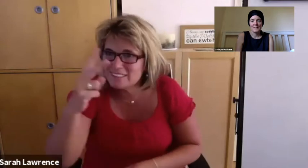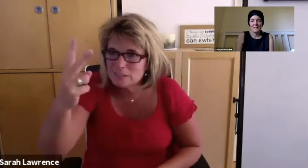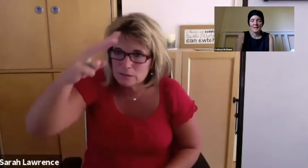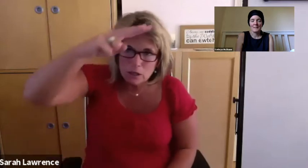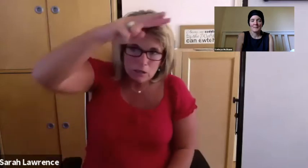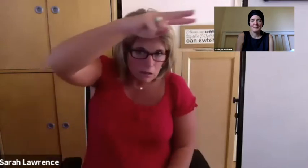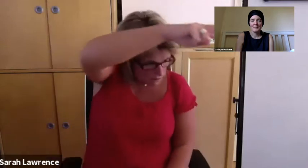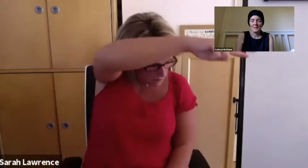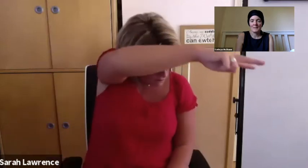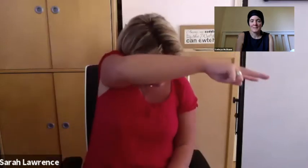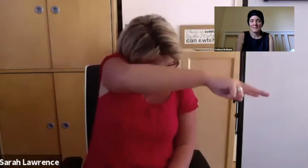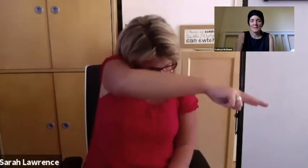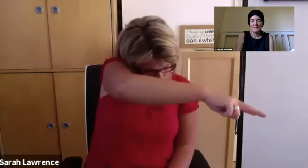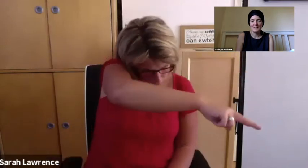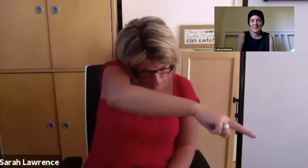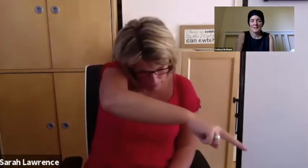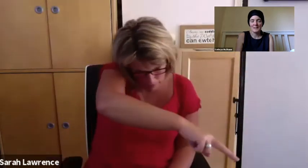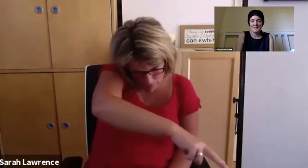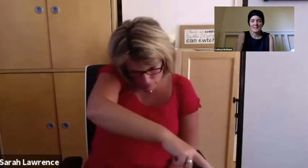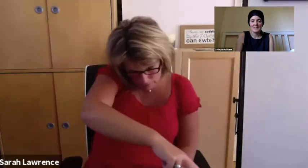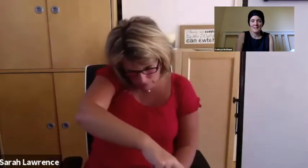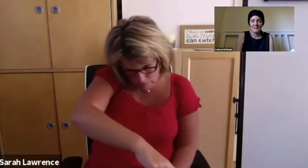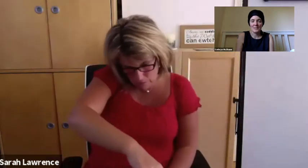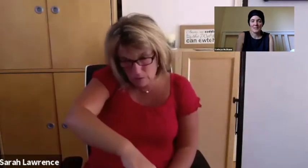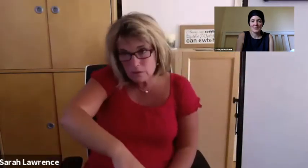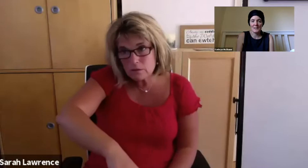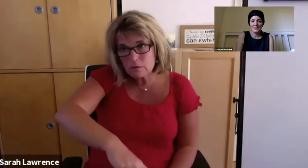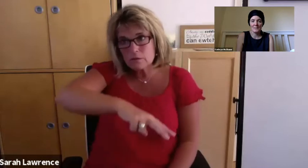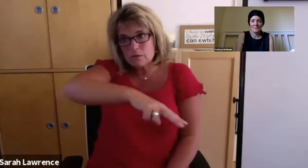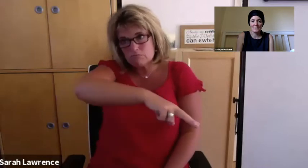A mae dyma'r llygaid y ddraig